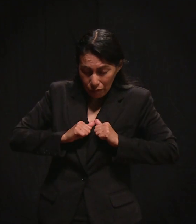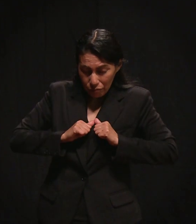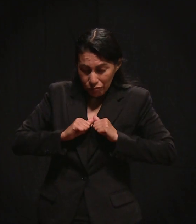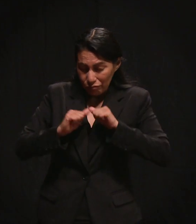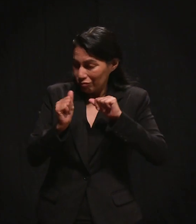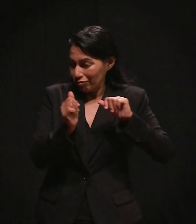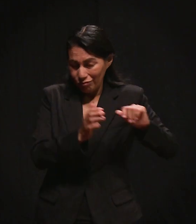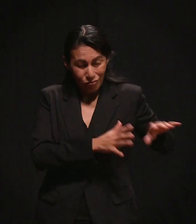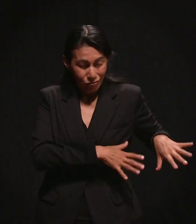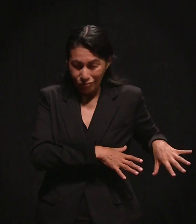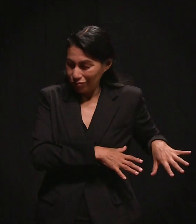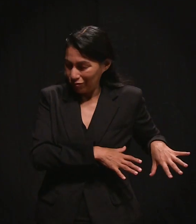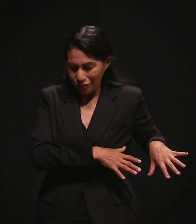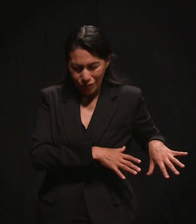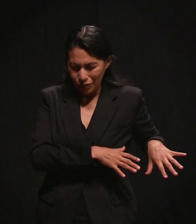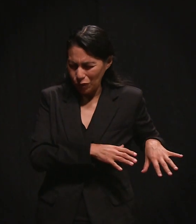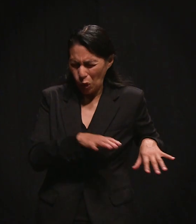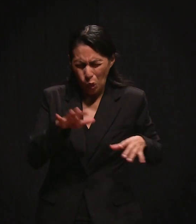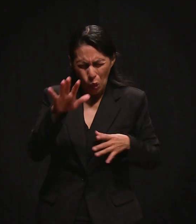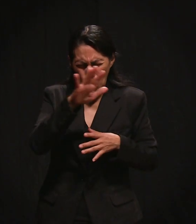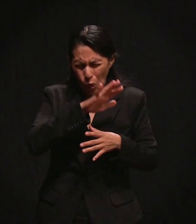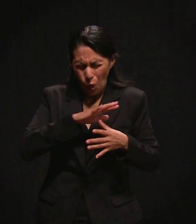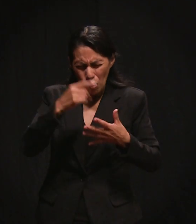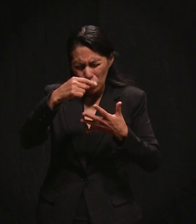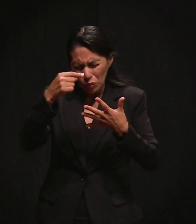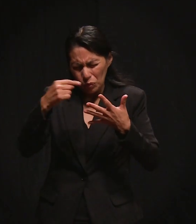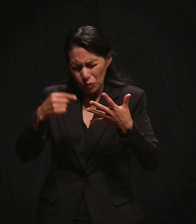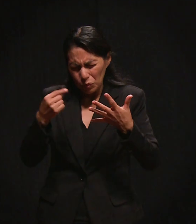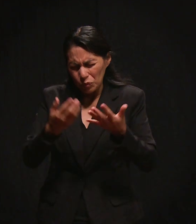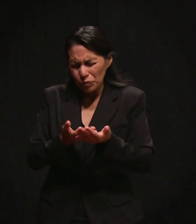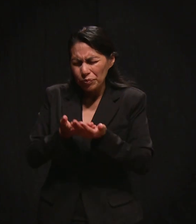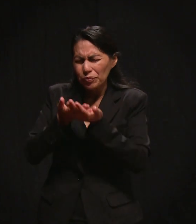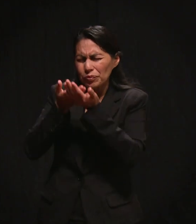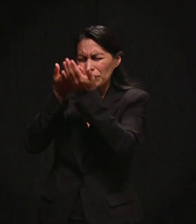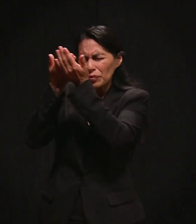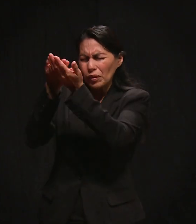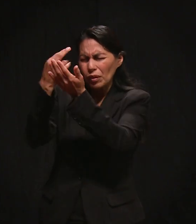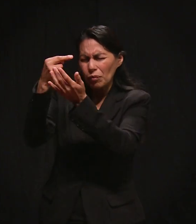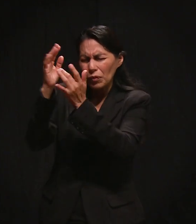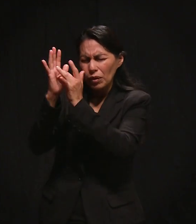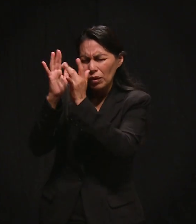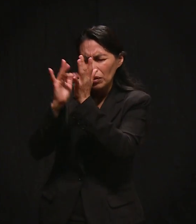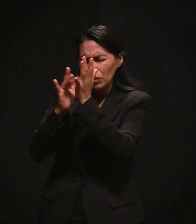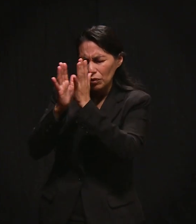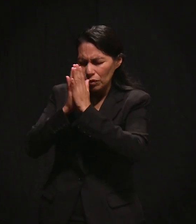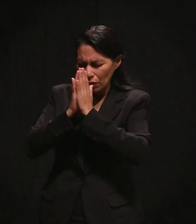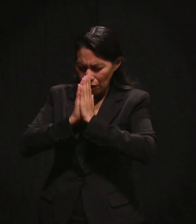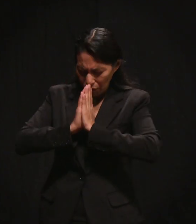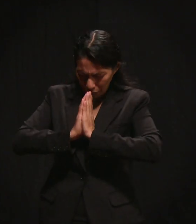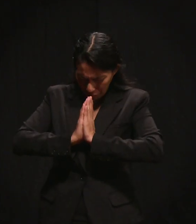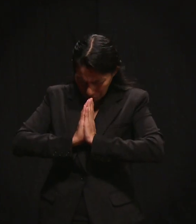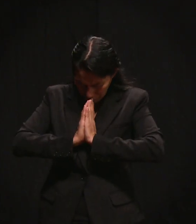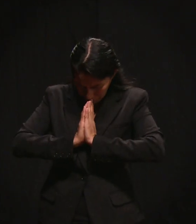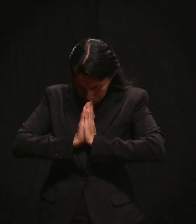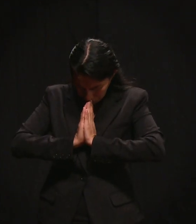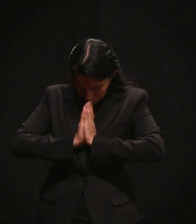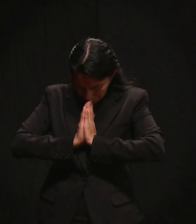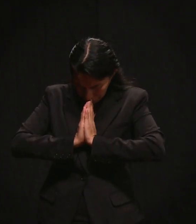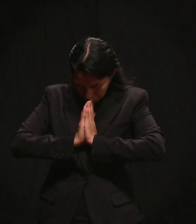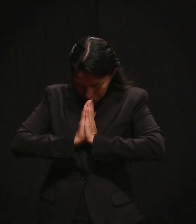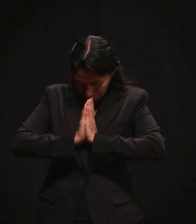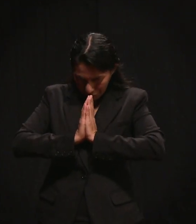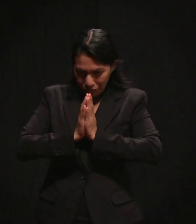peticiones en el nombre de Jesús en tus manos. Amén. Gracias, Emi. Tú tienes un pensamiento que